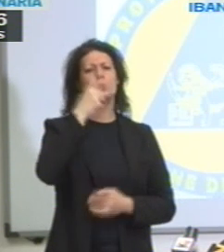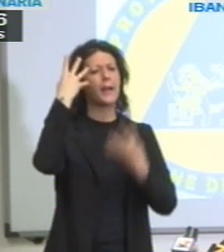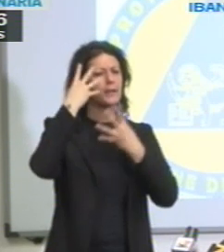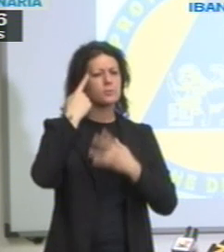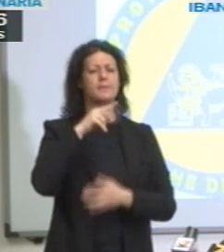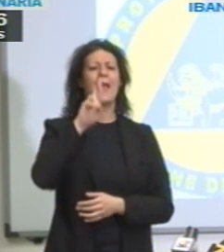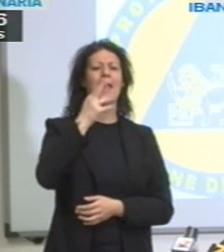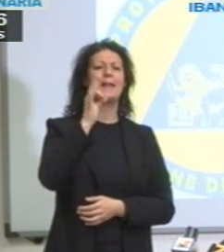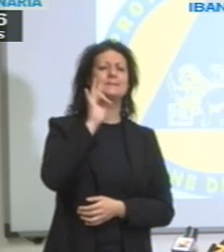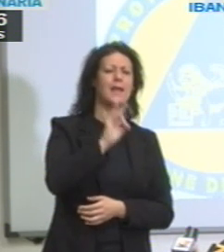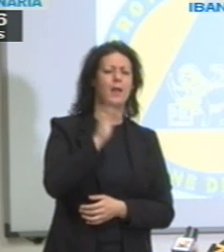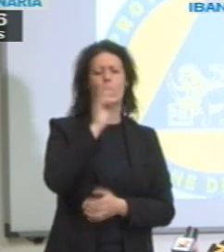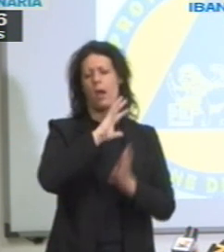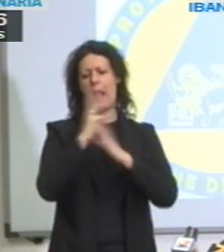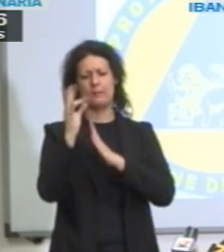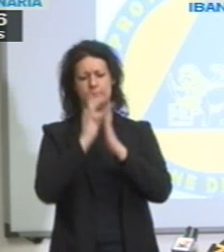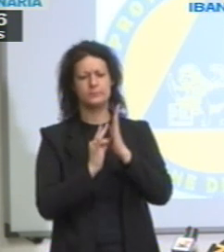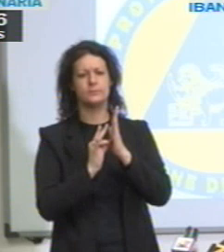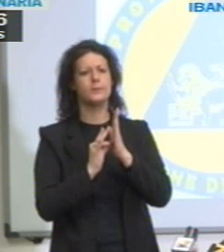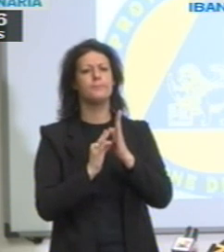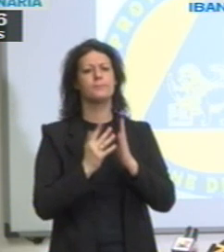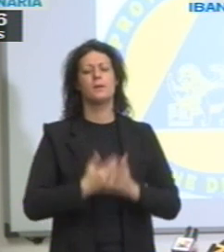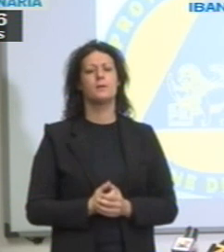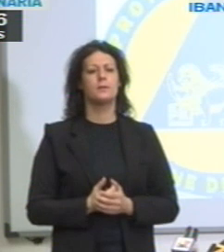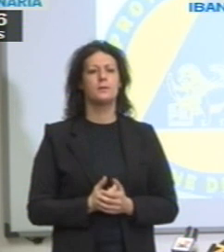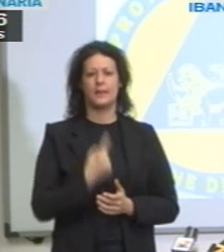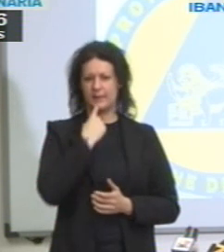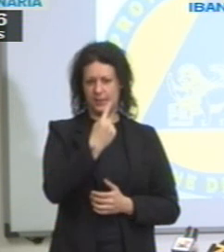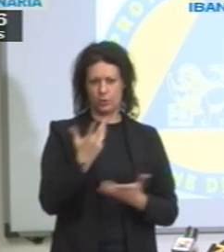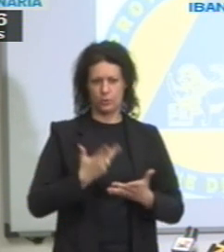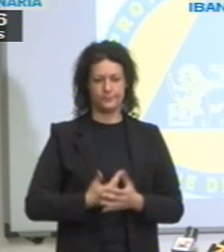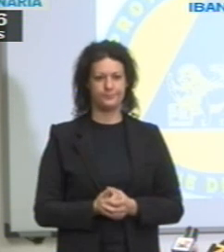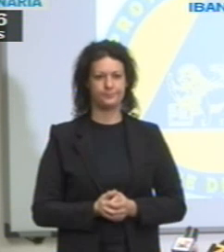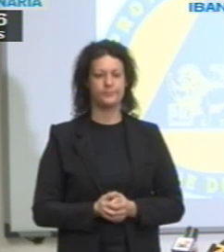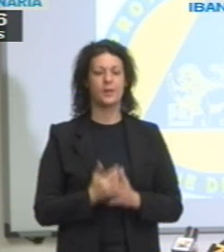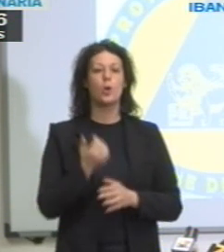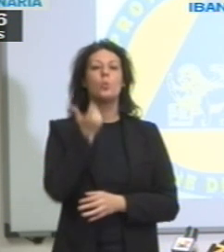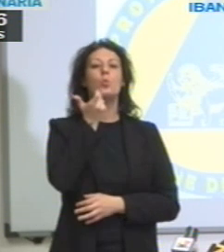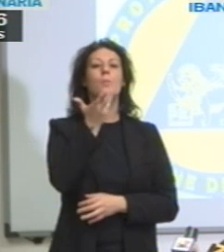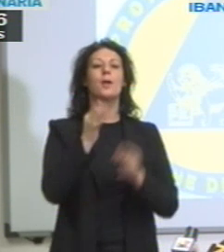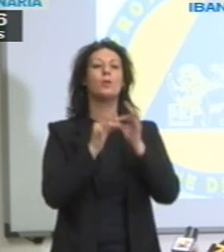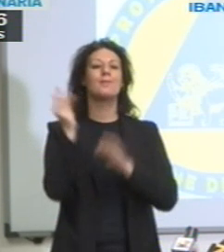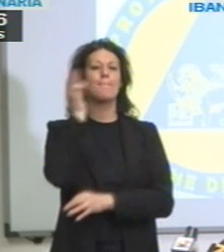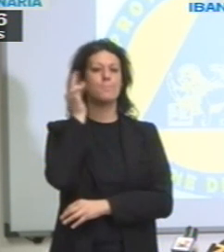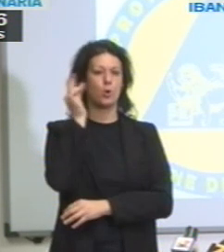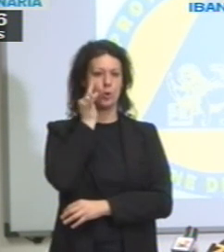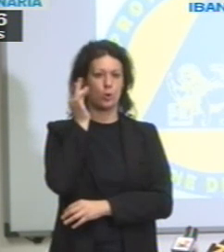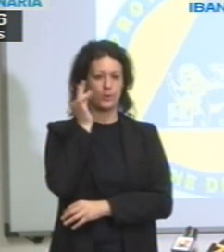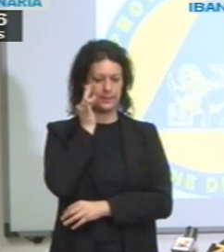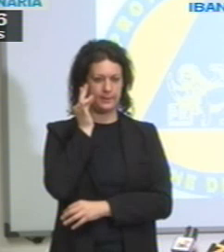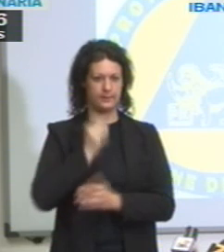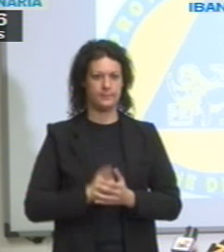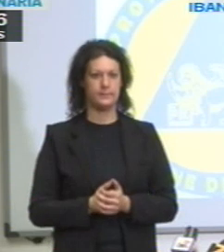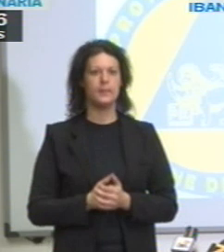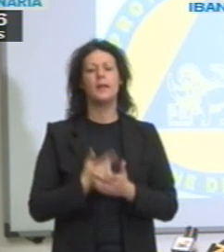quant'altro, non prescinde da alcune considerazioni. La prima, che il numero dei tamponi, è vero che si va a titolare in